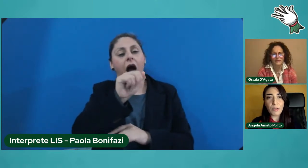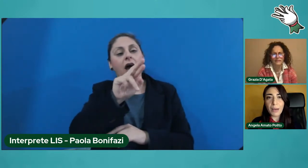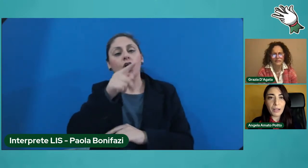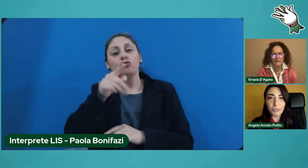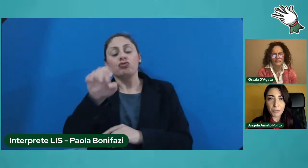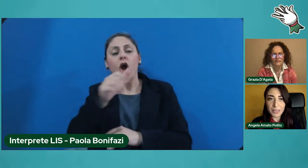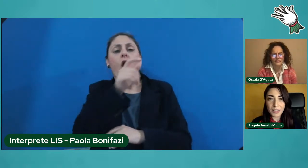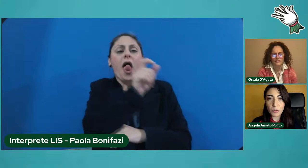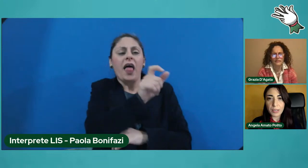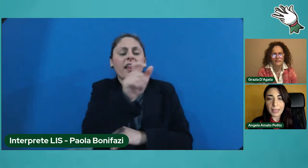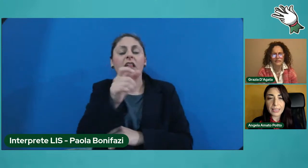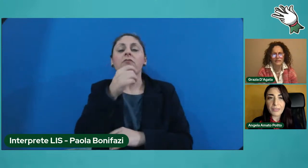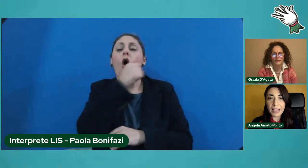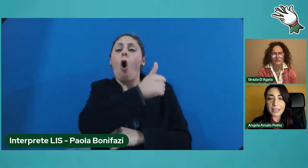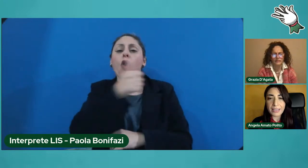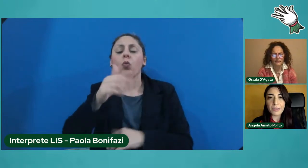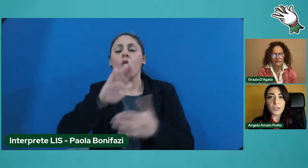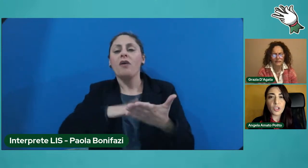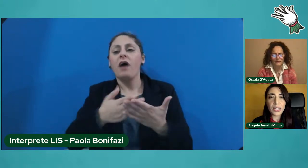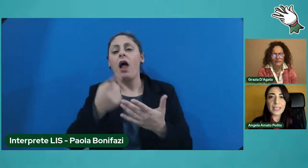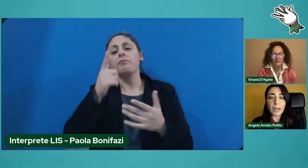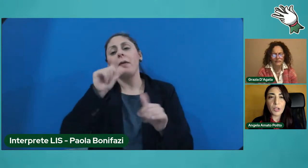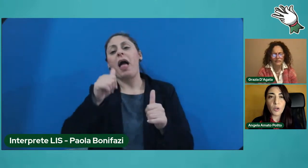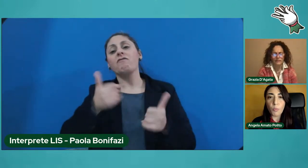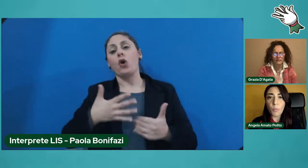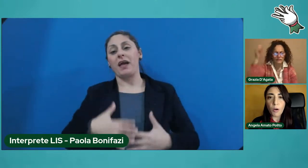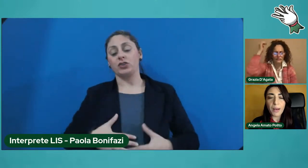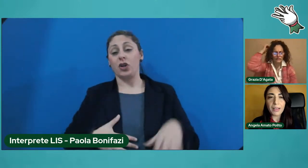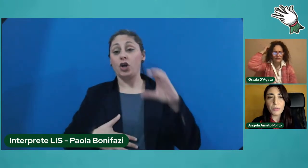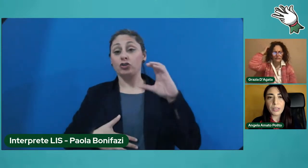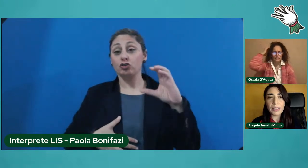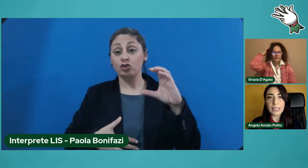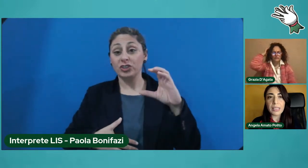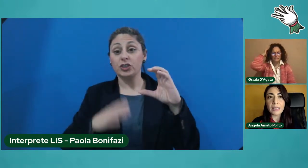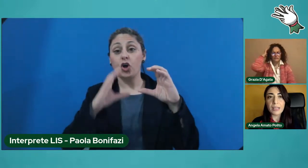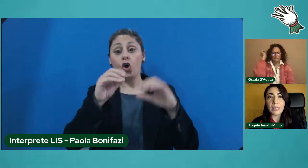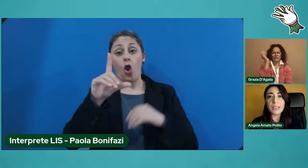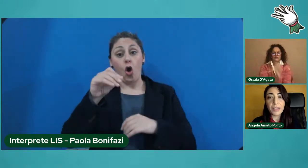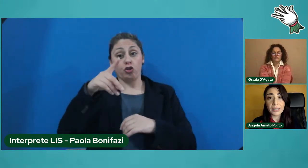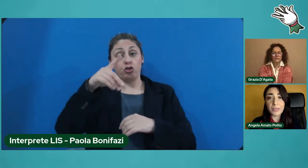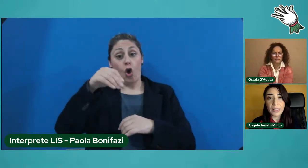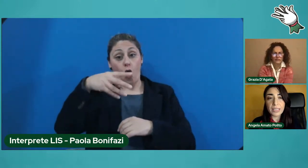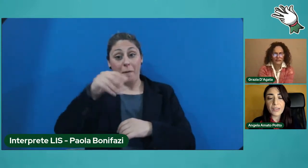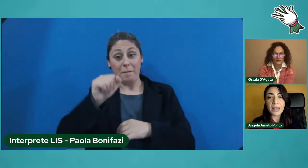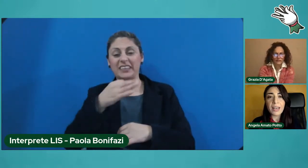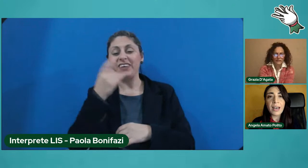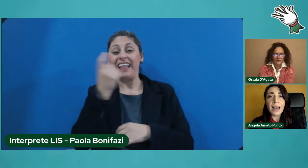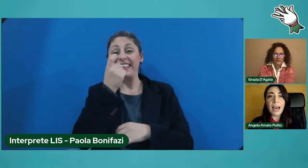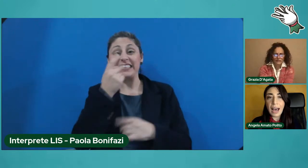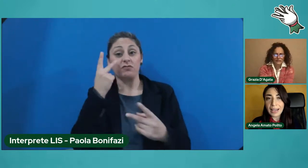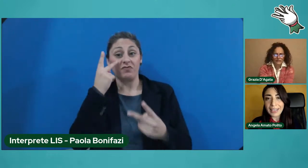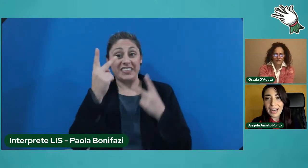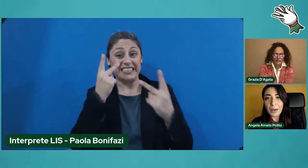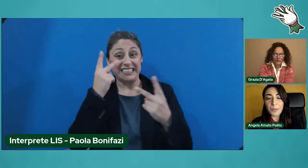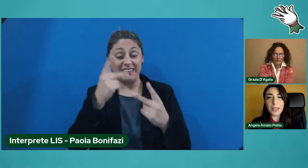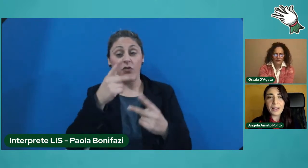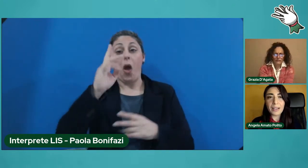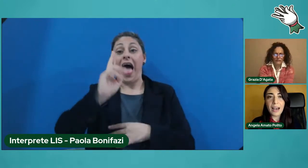una malformazione diversa. C sta per coloboma, quindi difetti visivi, H per